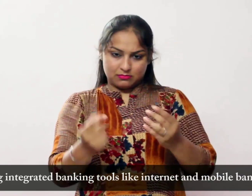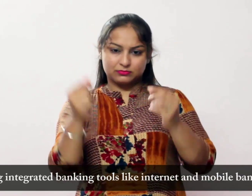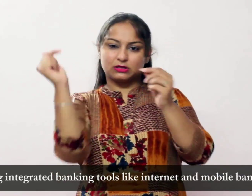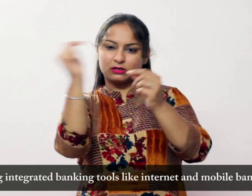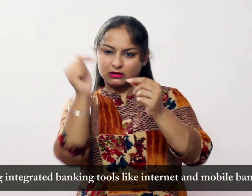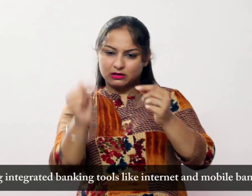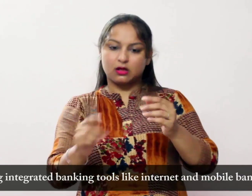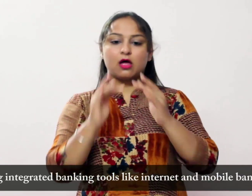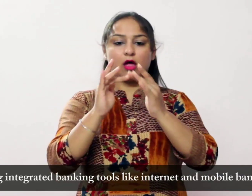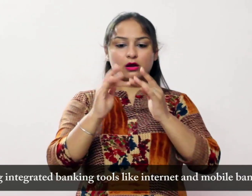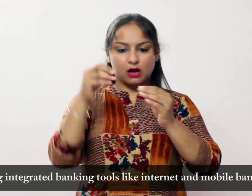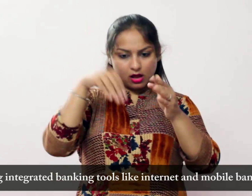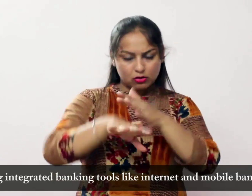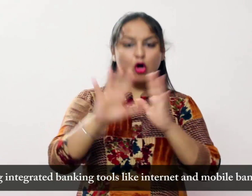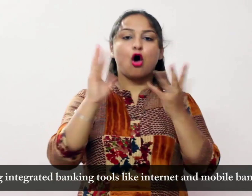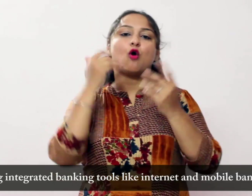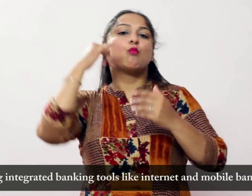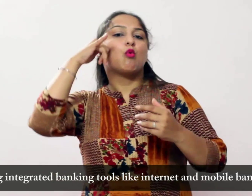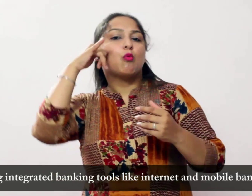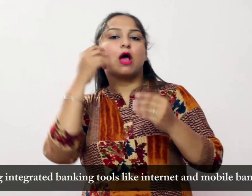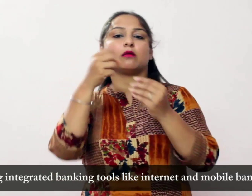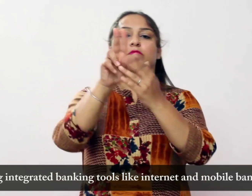बैंकिंग साधनों का उपयोग करना।